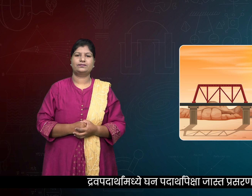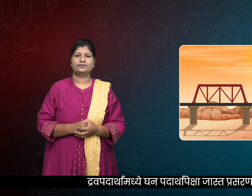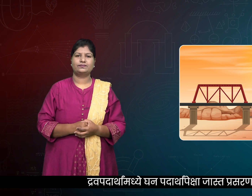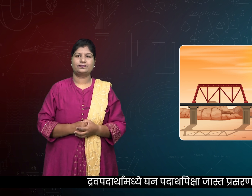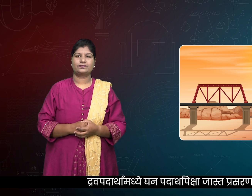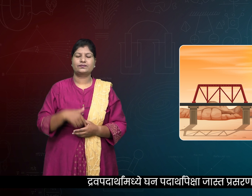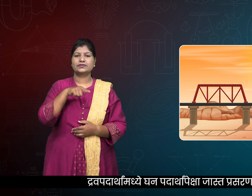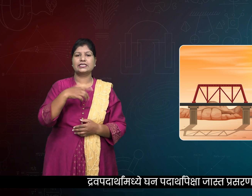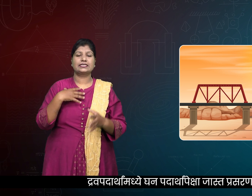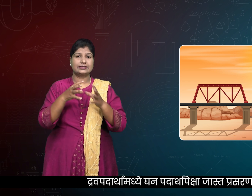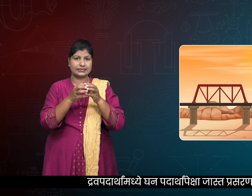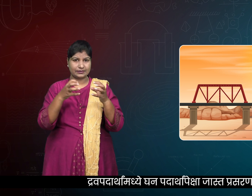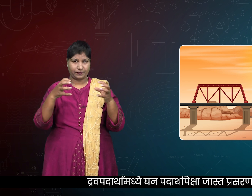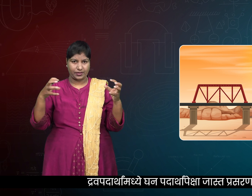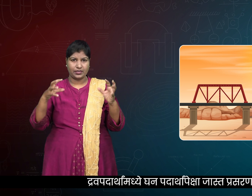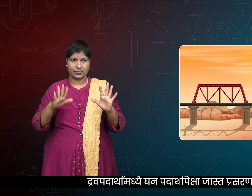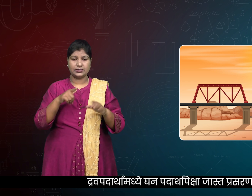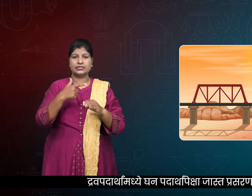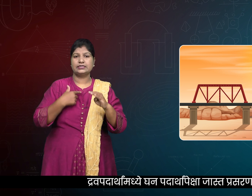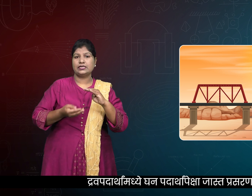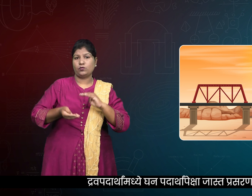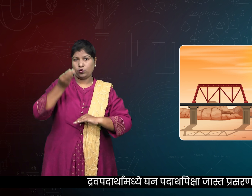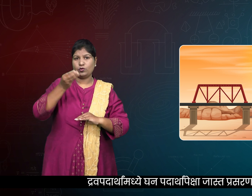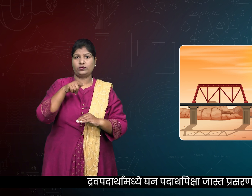द्रव पदार्थामध्ये घन पदार्थापेक्षा जास्त प्रसरण असते